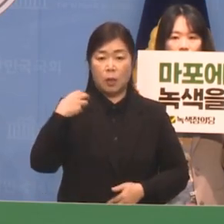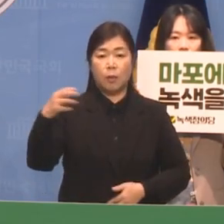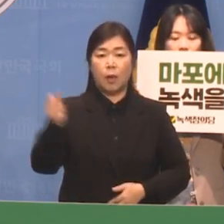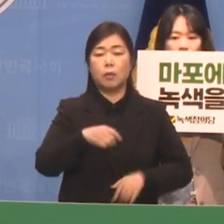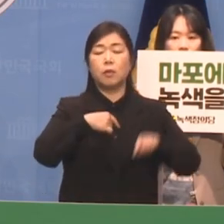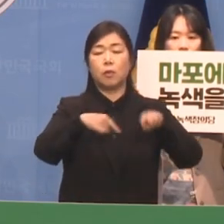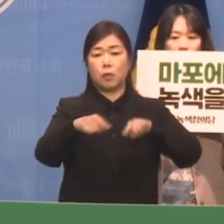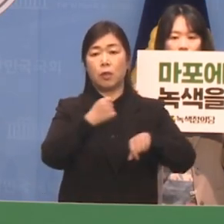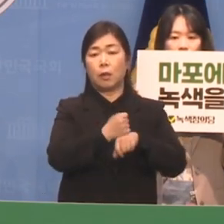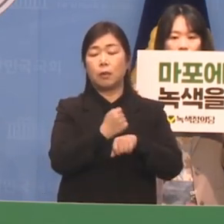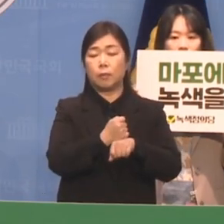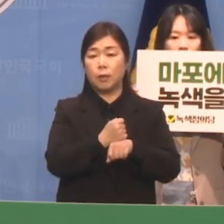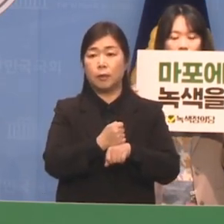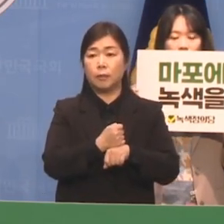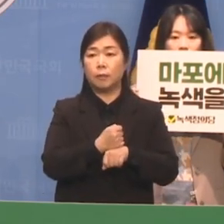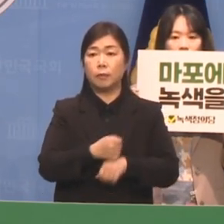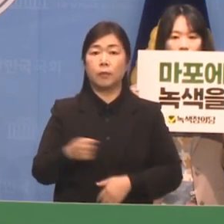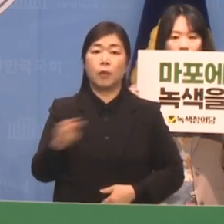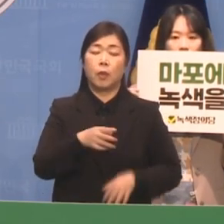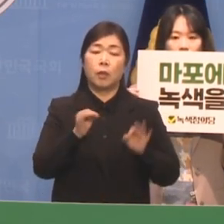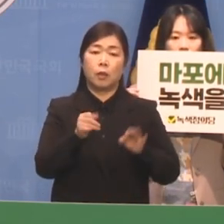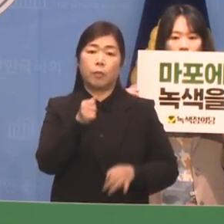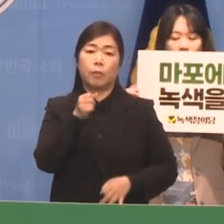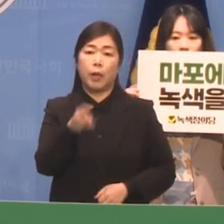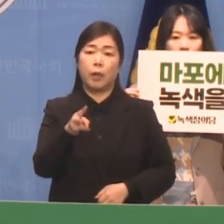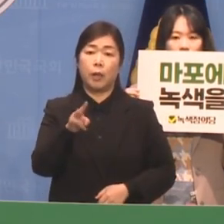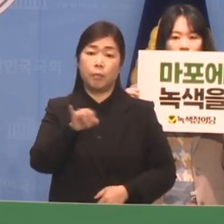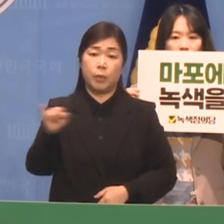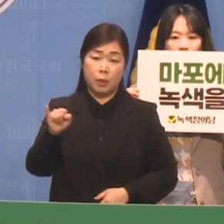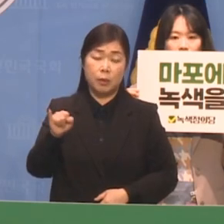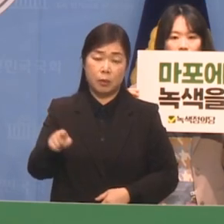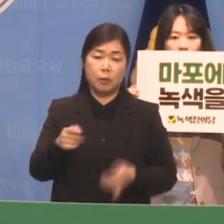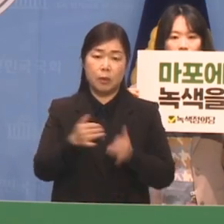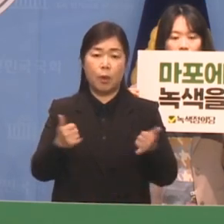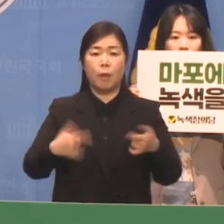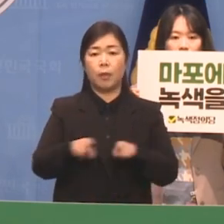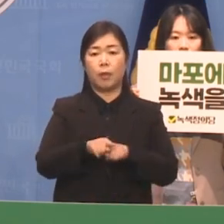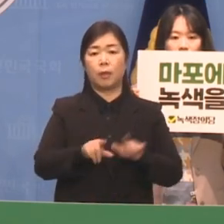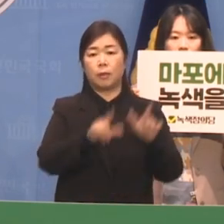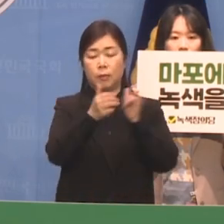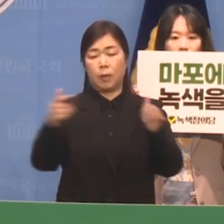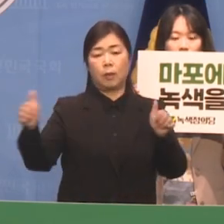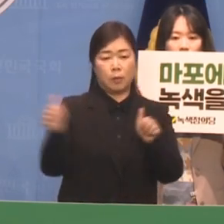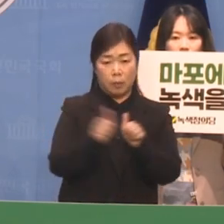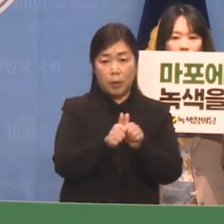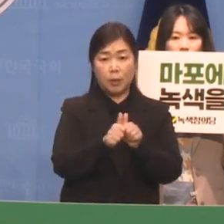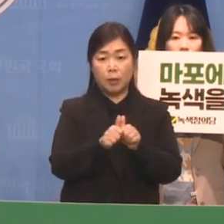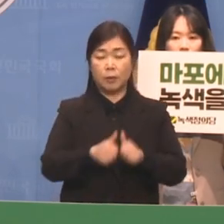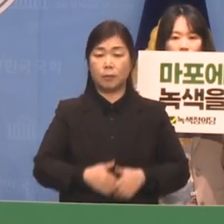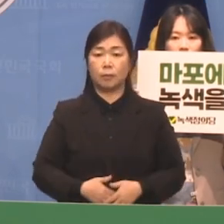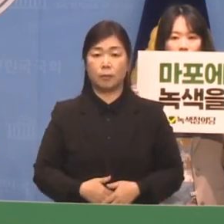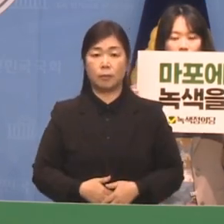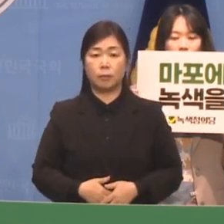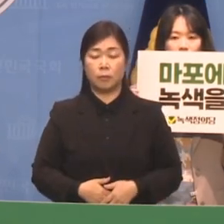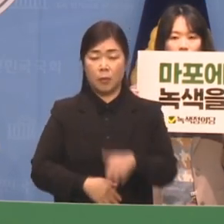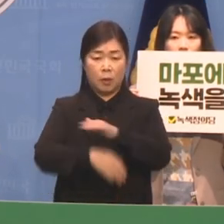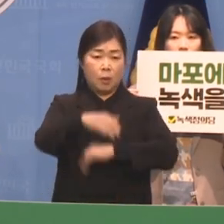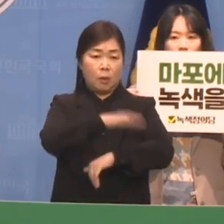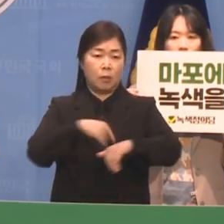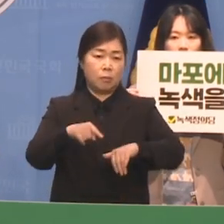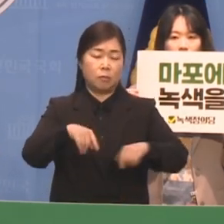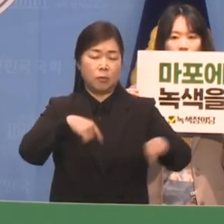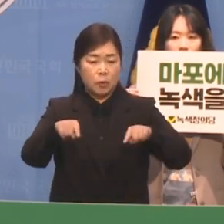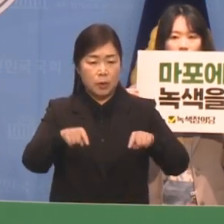나아가겠습니다. 그리고 김혜미는 이 사람들과 함께 시민 곁에 섰습니다. 팀 김혜미는 양당 정치에